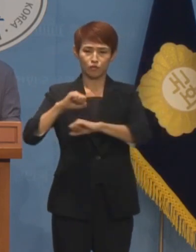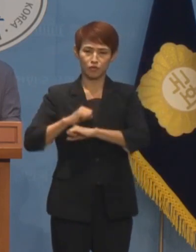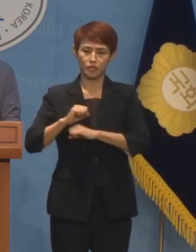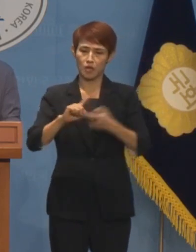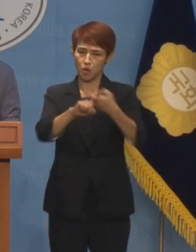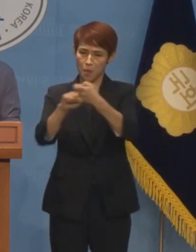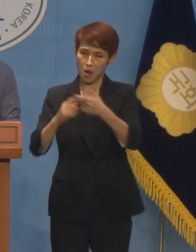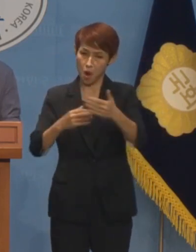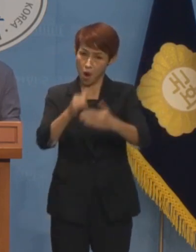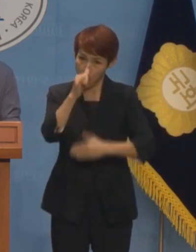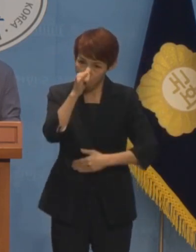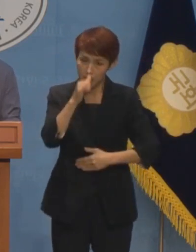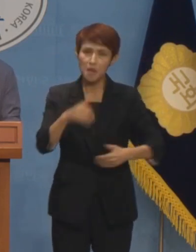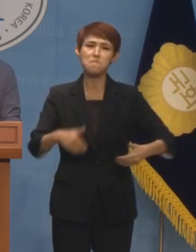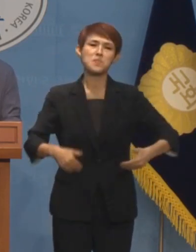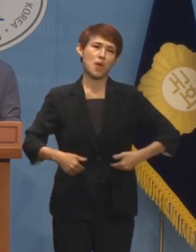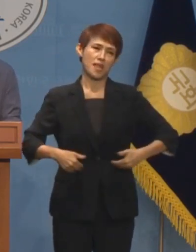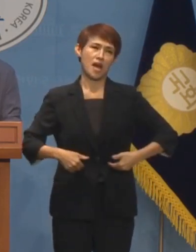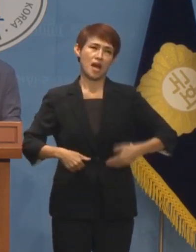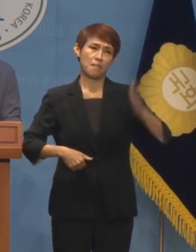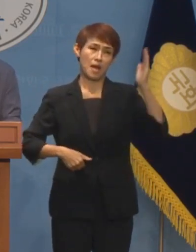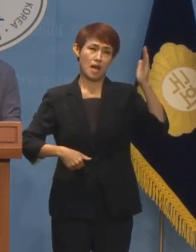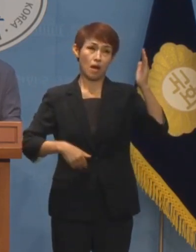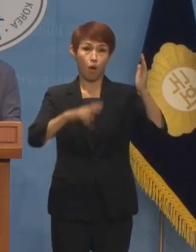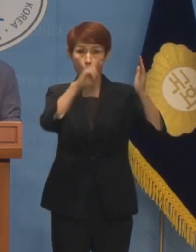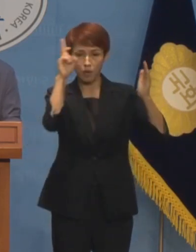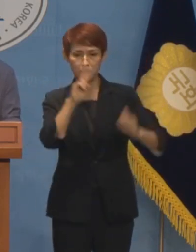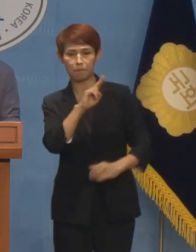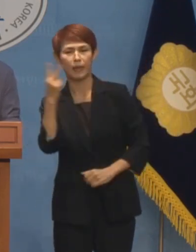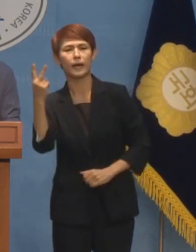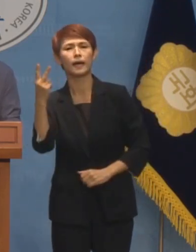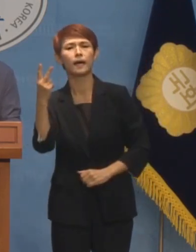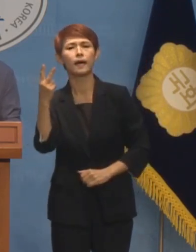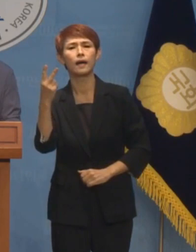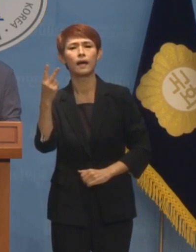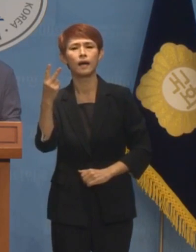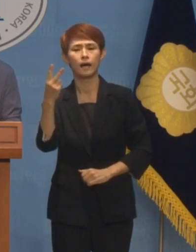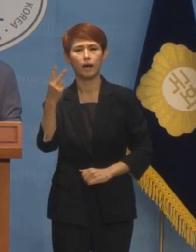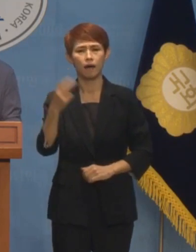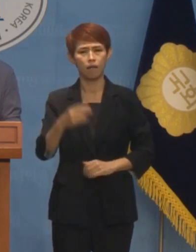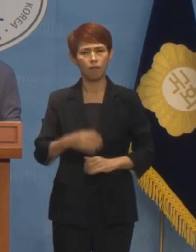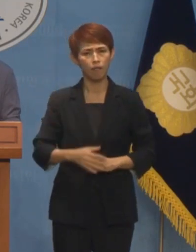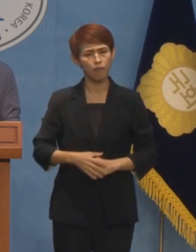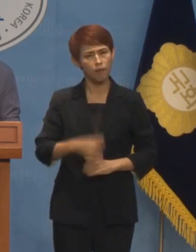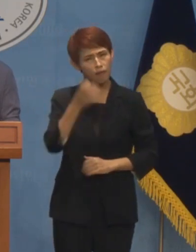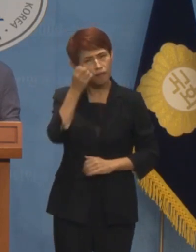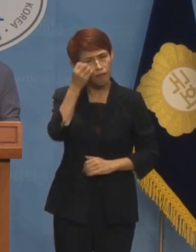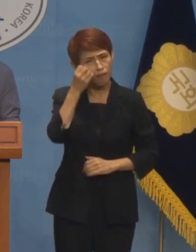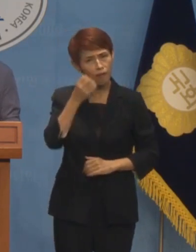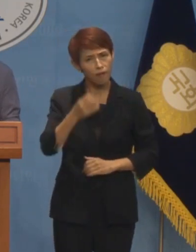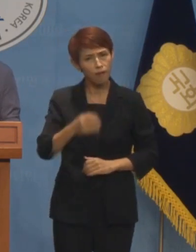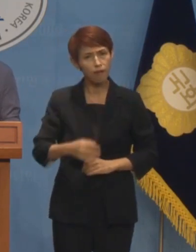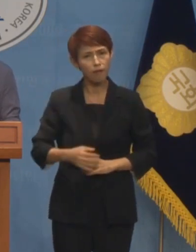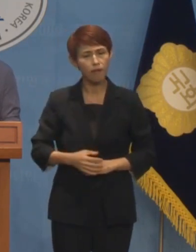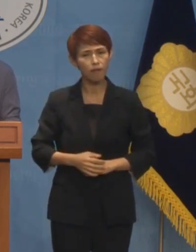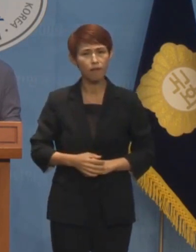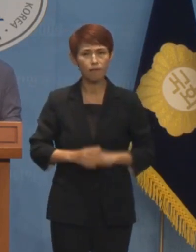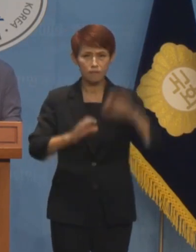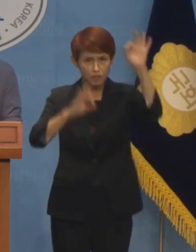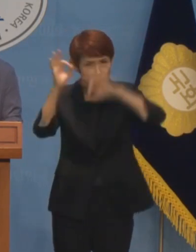추진에 필요하다고 했다가 말을 바꾸는 작금의 사태를 과연 우연이라고만 볼 수